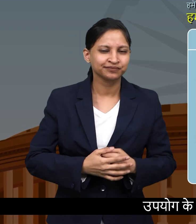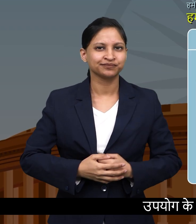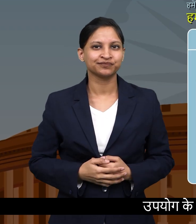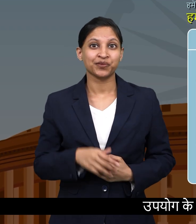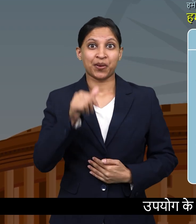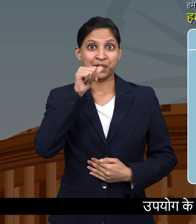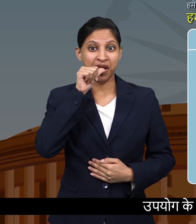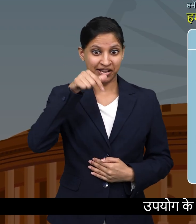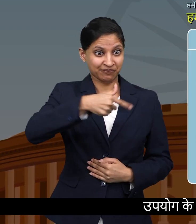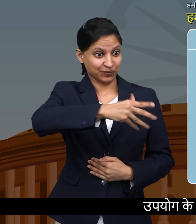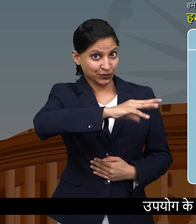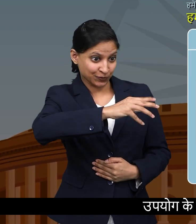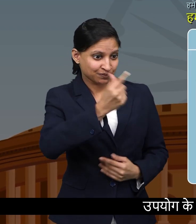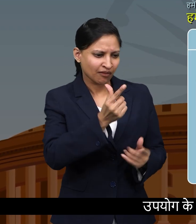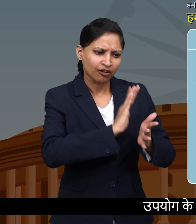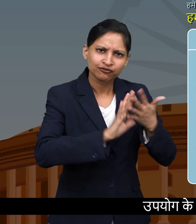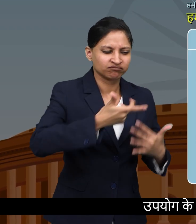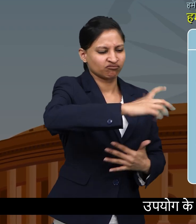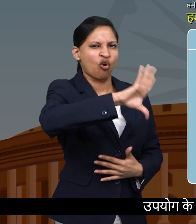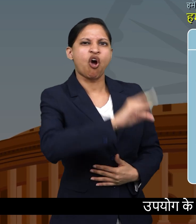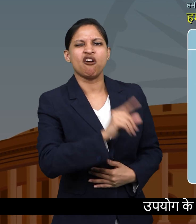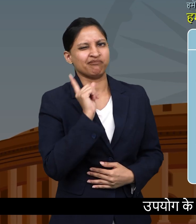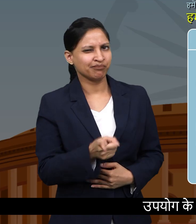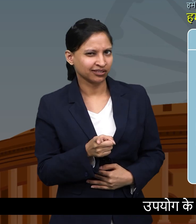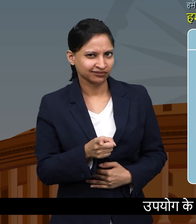बाद पानी के नल बंद कर दे।